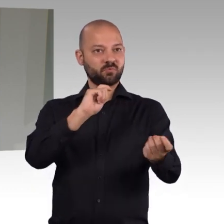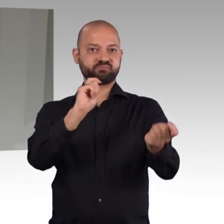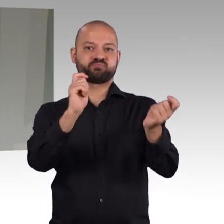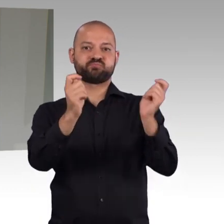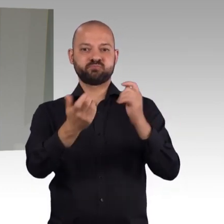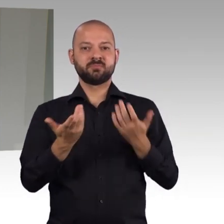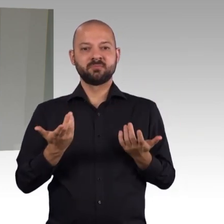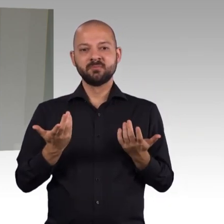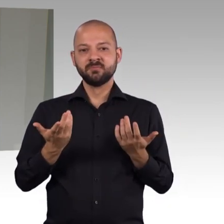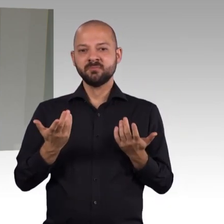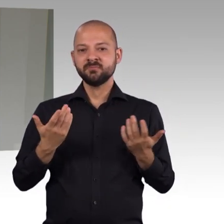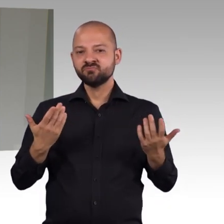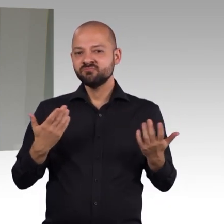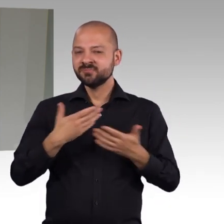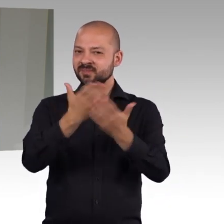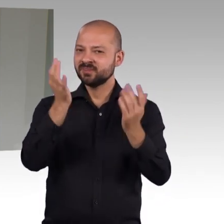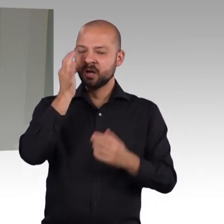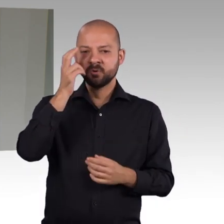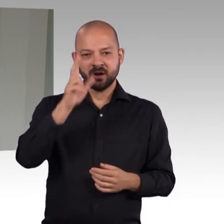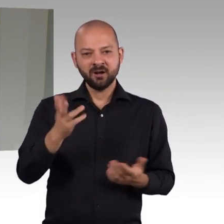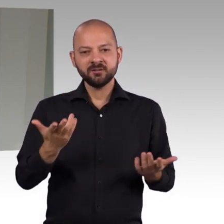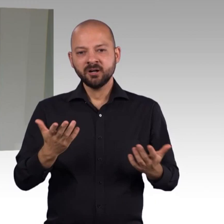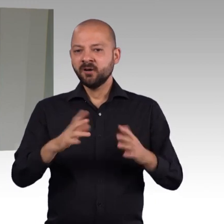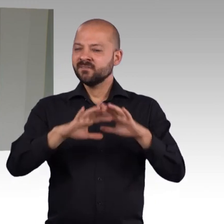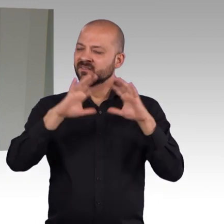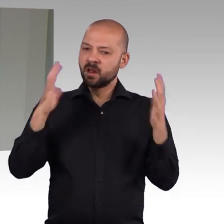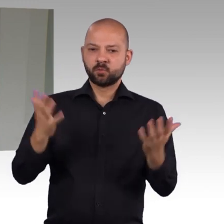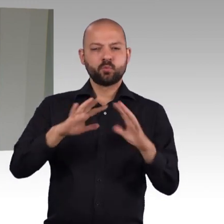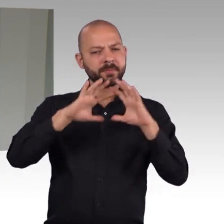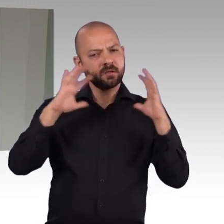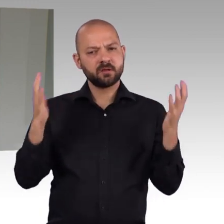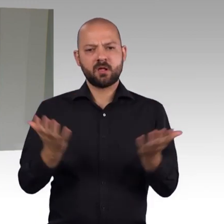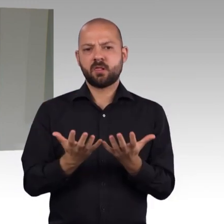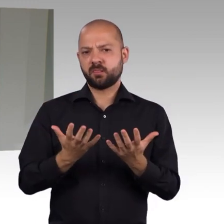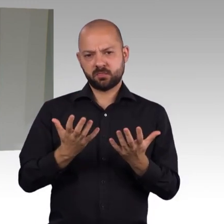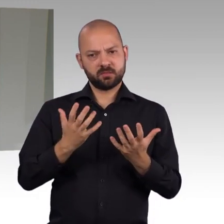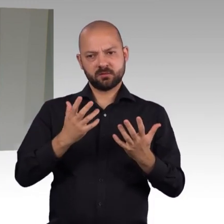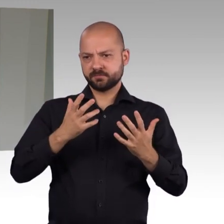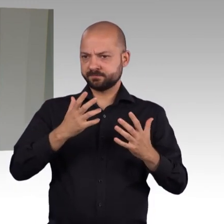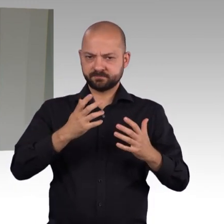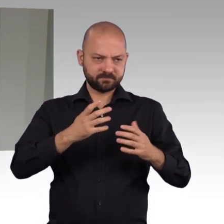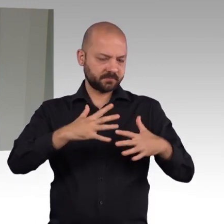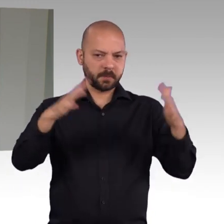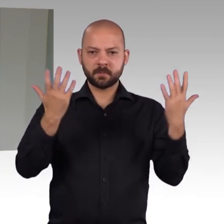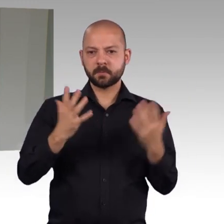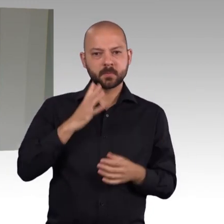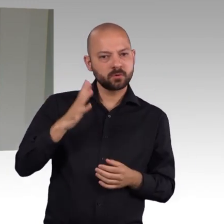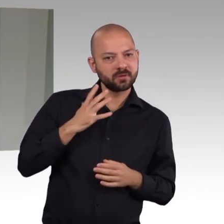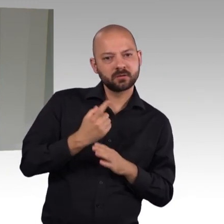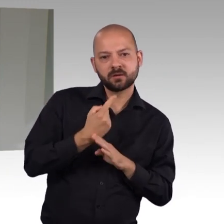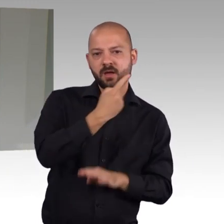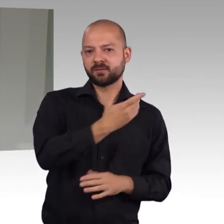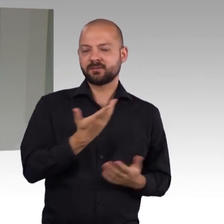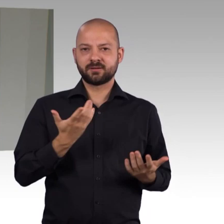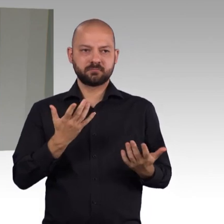Langstreckenraketentechnologien. Der Schutz, den wir in Deutschland haben, der schützt uns gegen die Raketen der 1990er und 2000er Jahre.